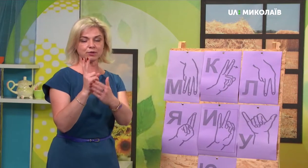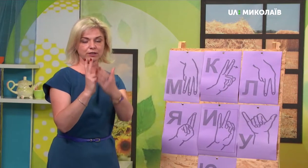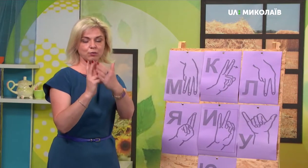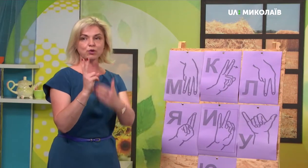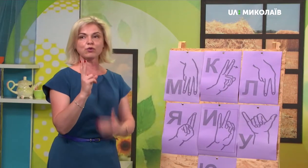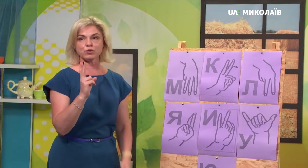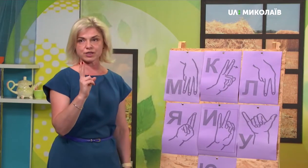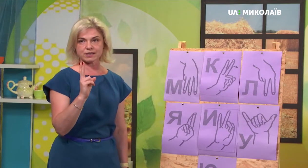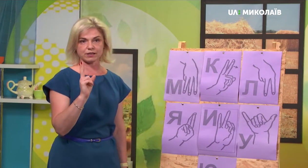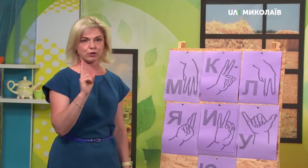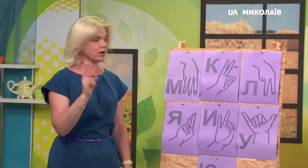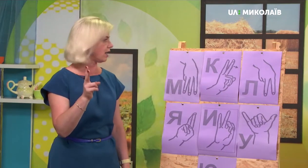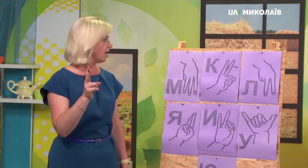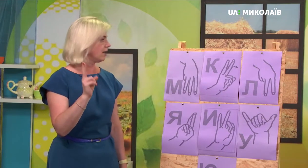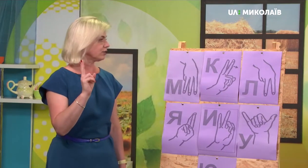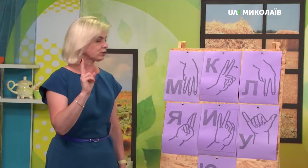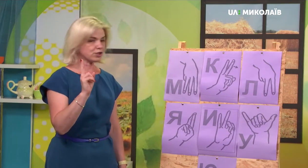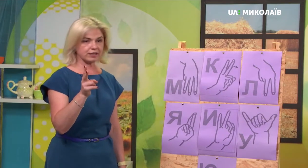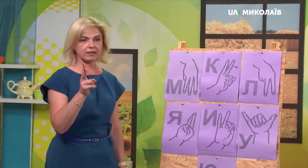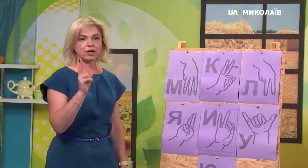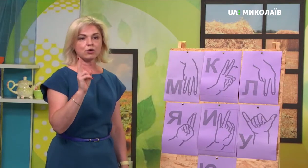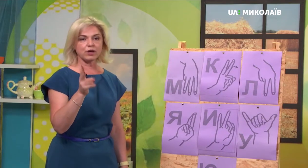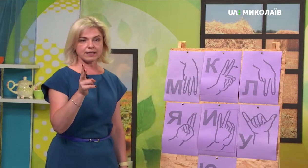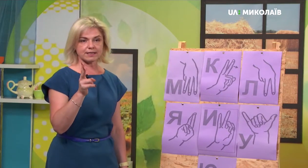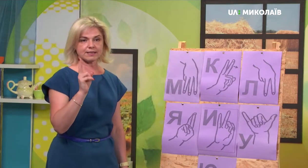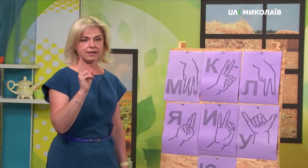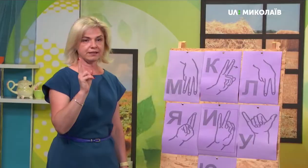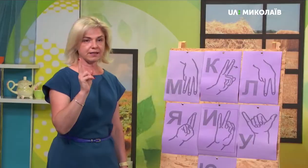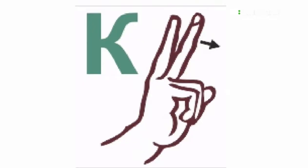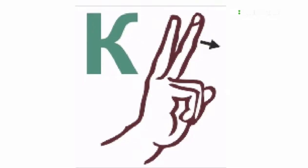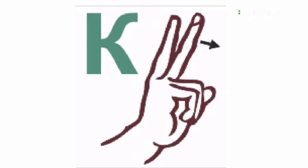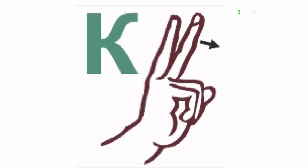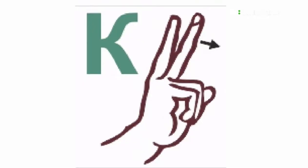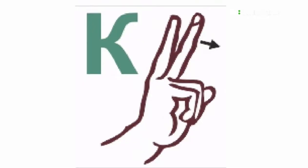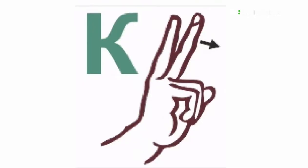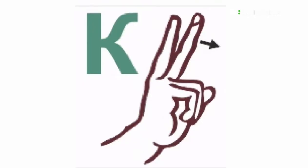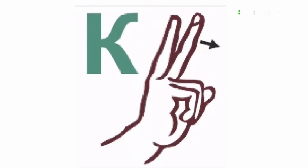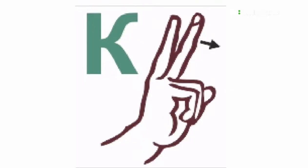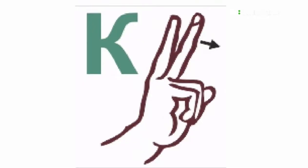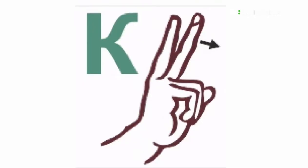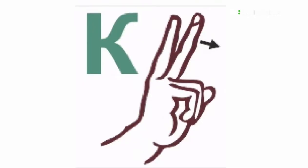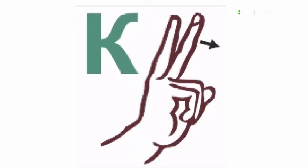такою боковою частиною «К». Вона трошки так рухається, ця літера, уперед, різко так, і один раз